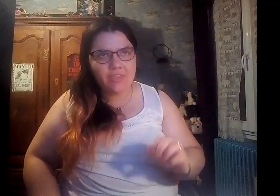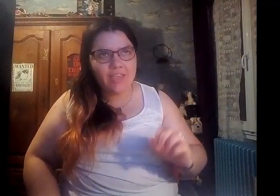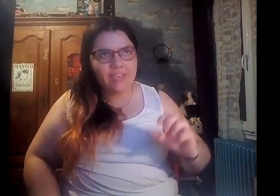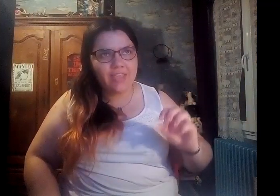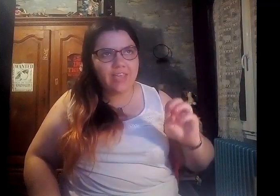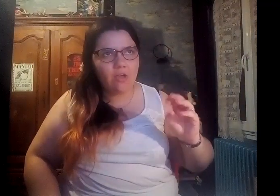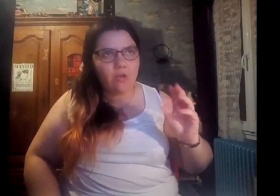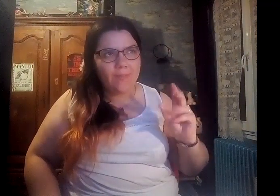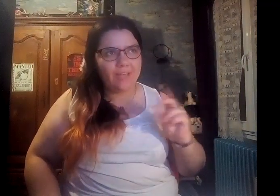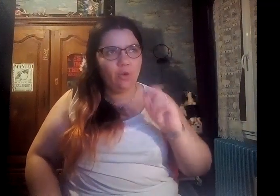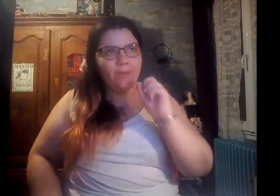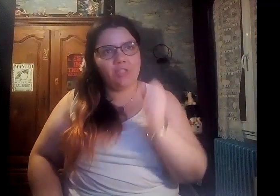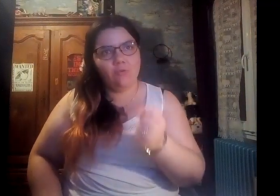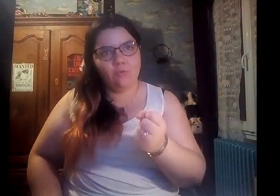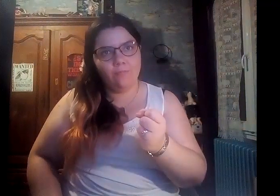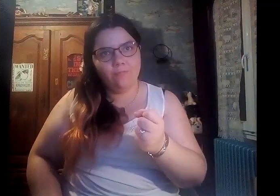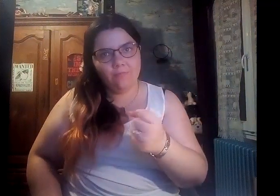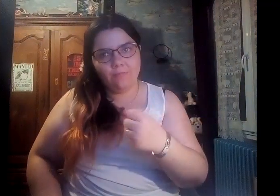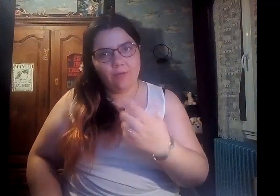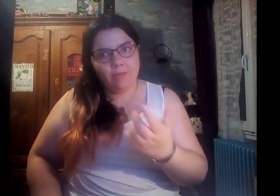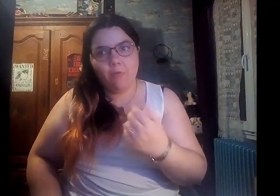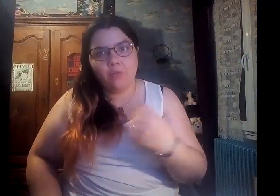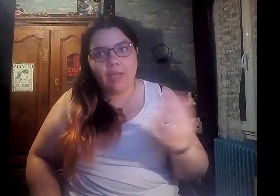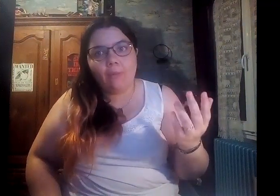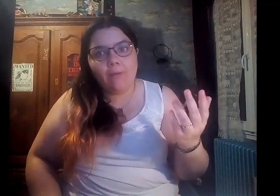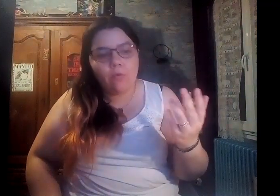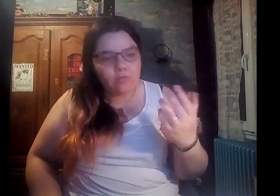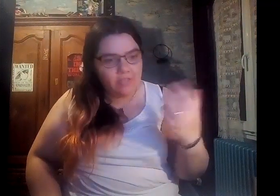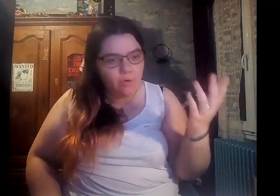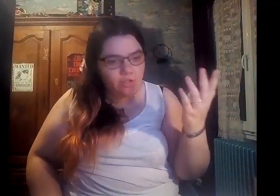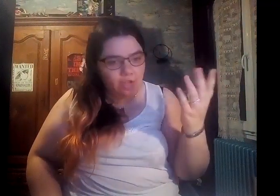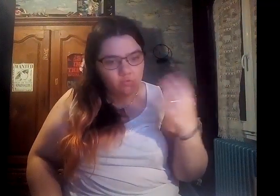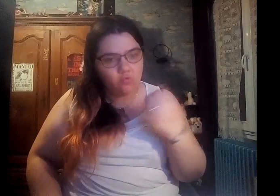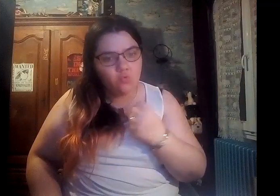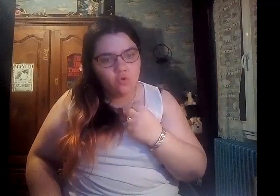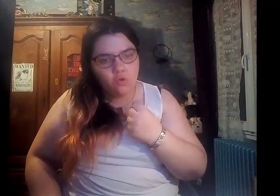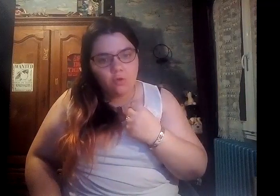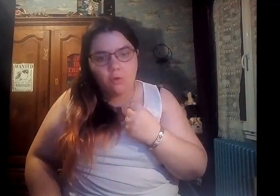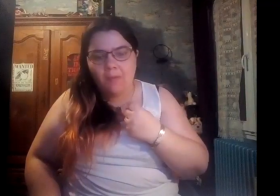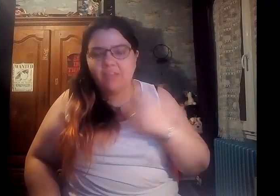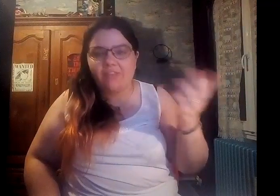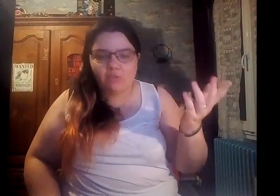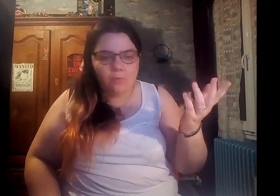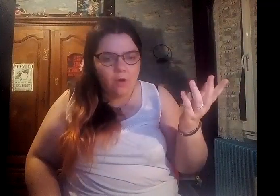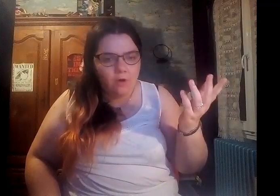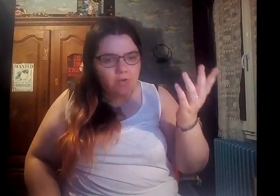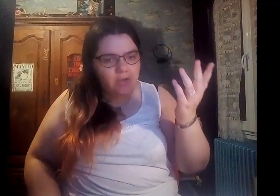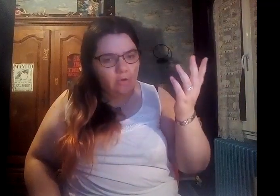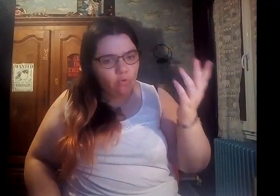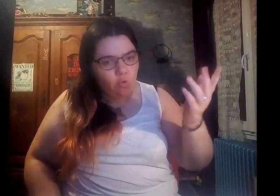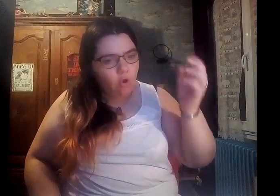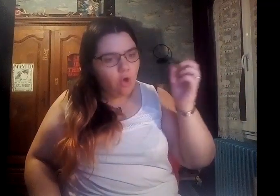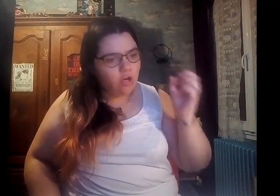à des perturbations ouais bon très probablement ces meurtres du coup manifestement il contrôle encore